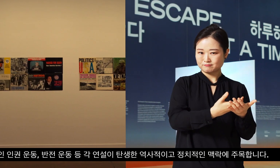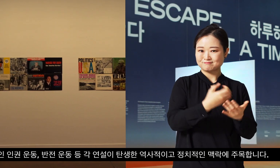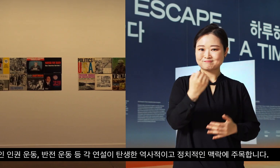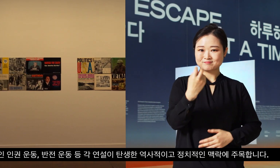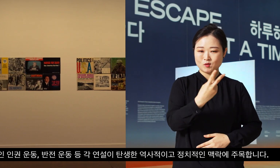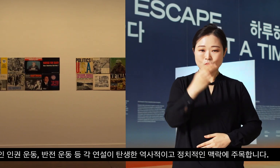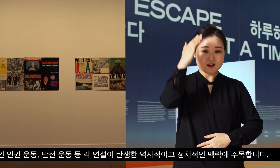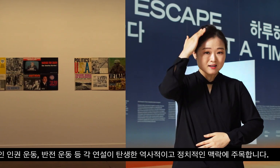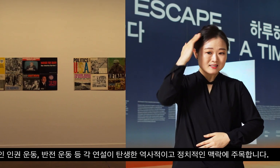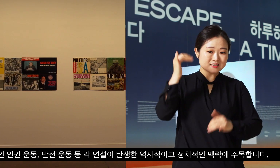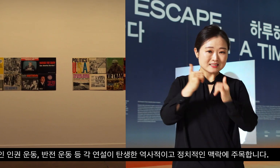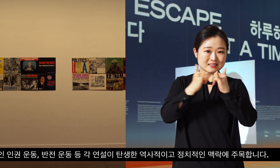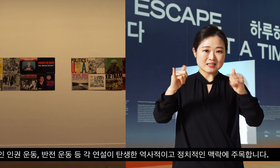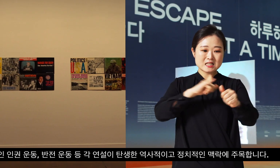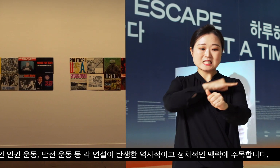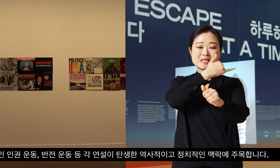흑인 인권운동,